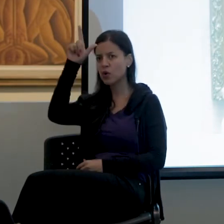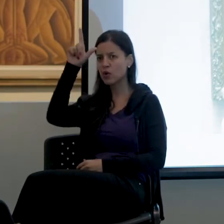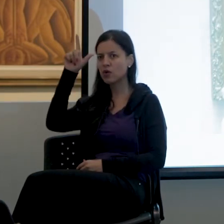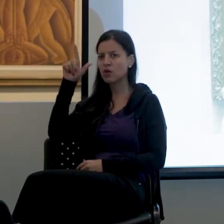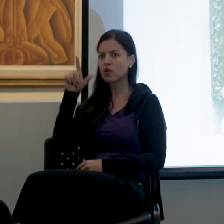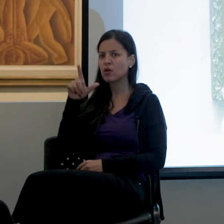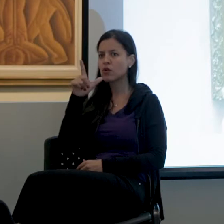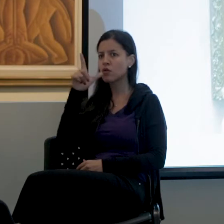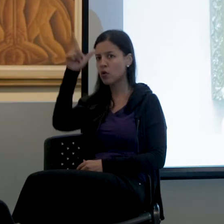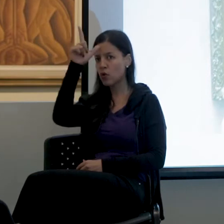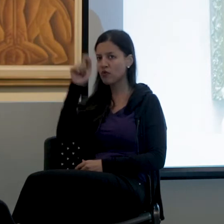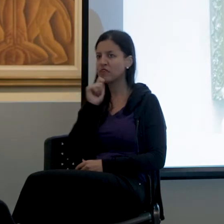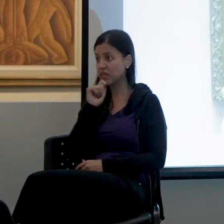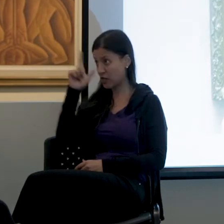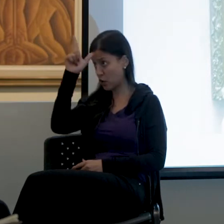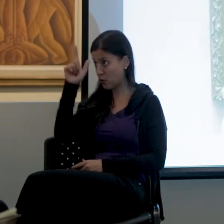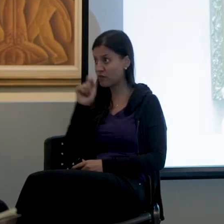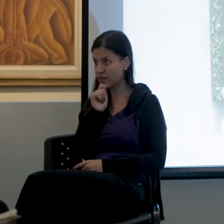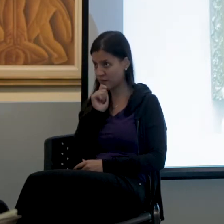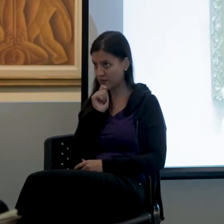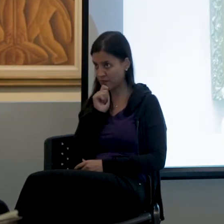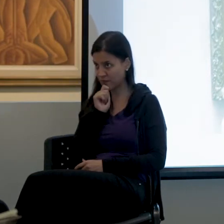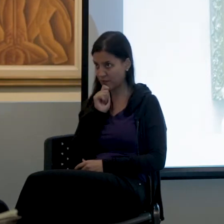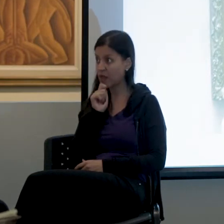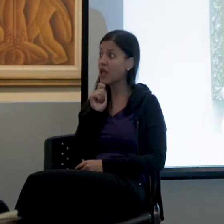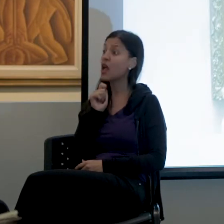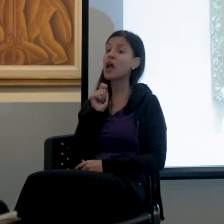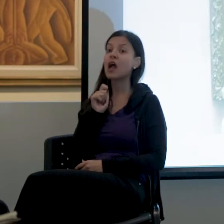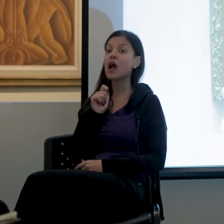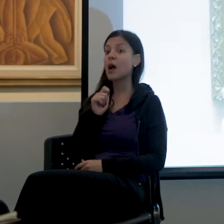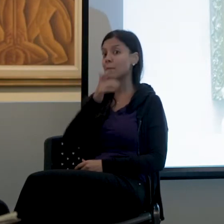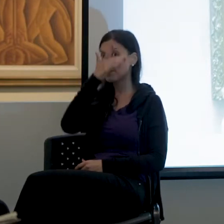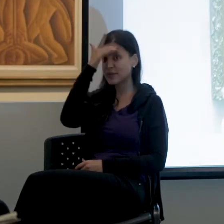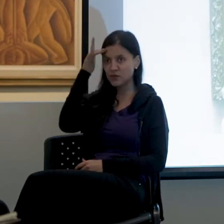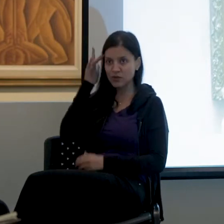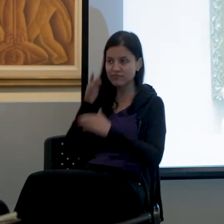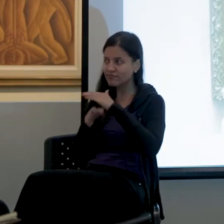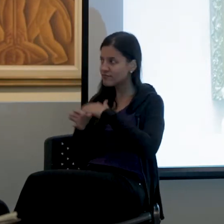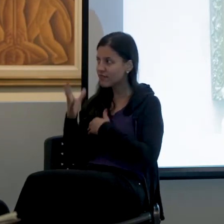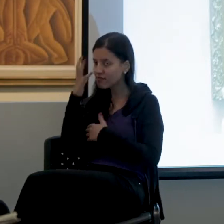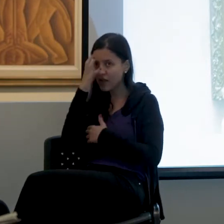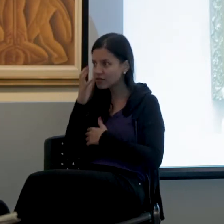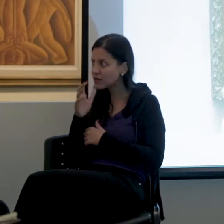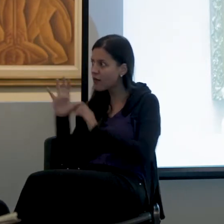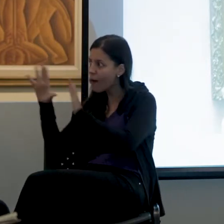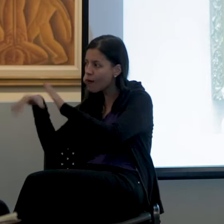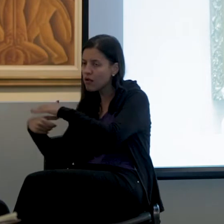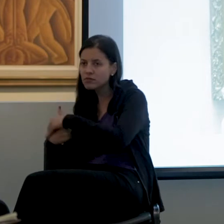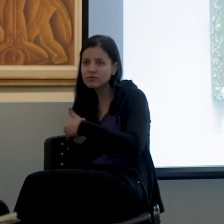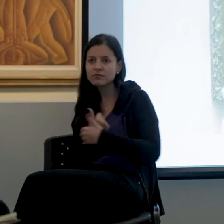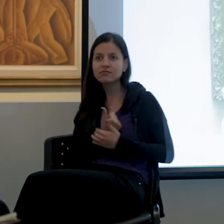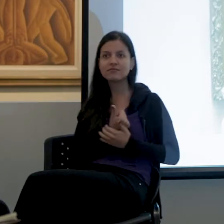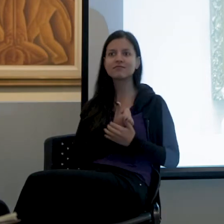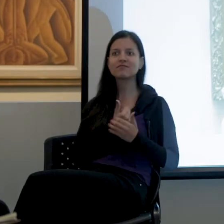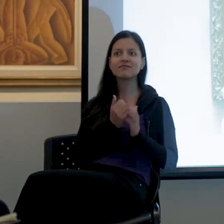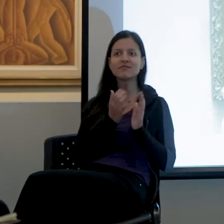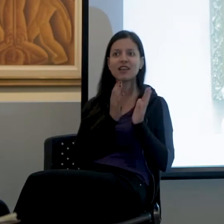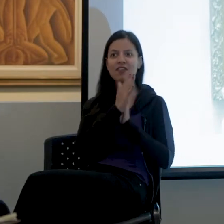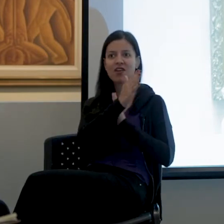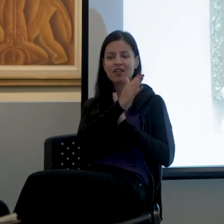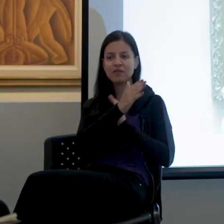Na verdade, não eram eles que roubavam. Tem um caso famoso. O Picasso tinha um italiano